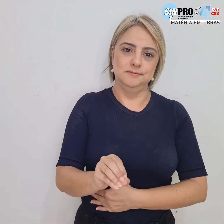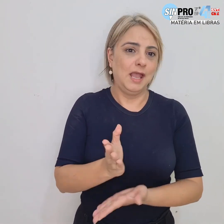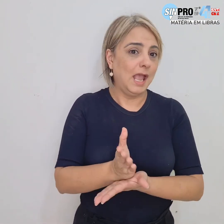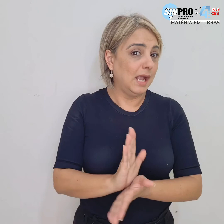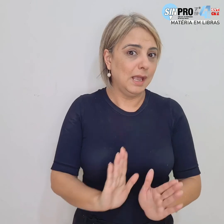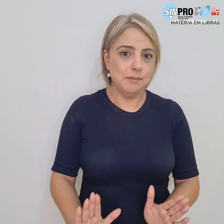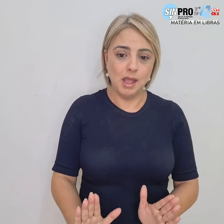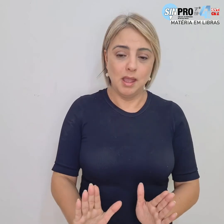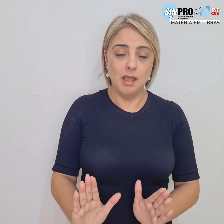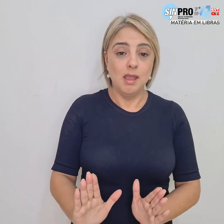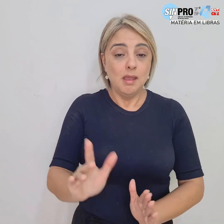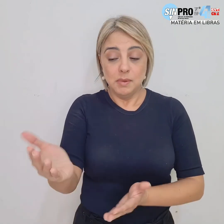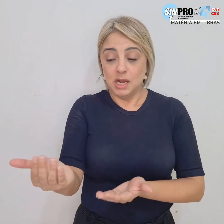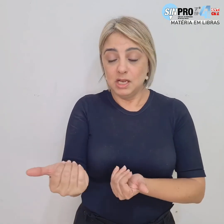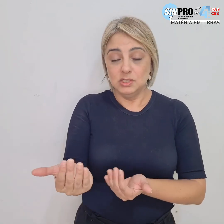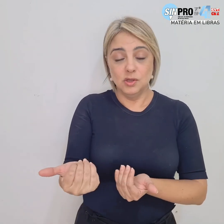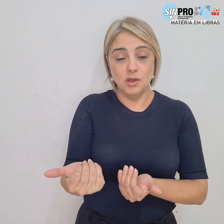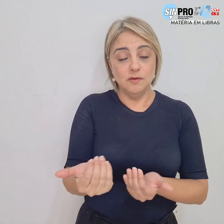para jovens de famílias de baixa renda.